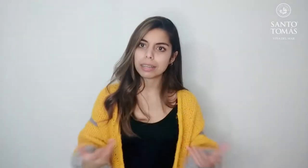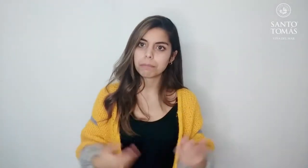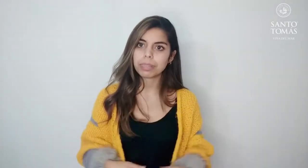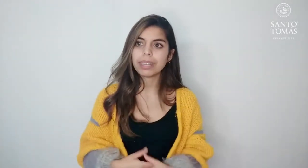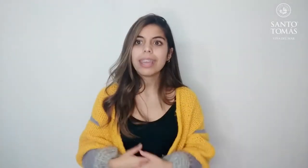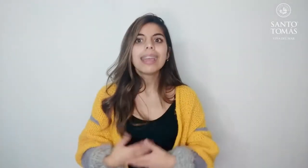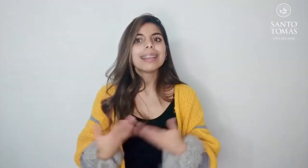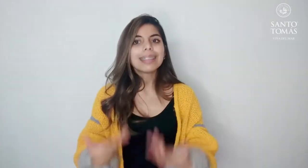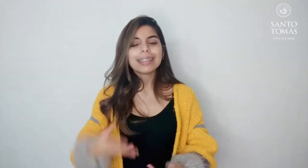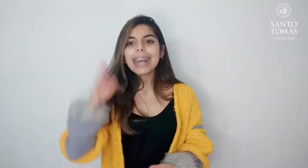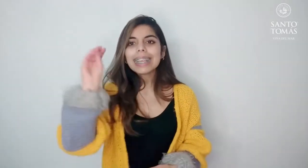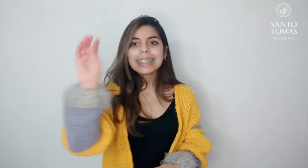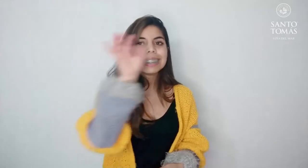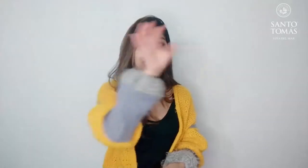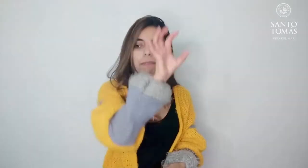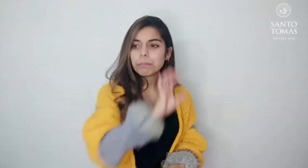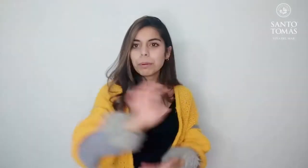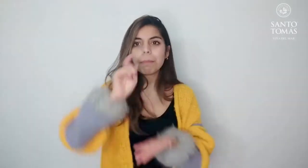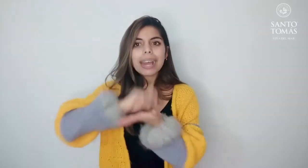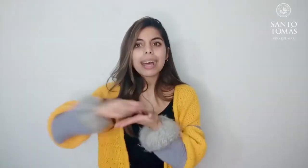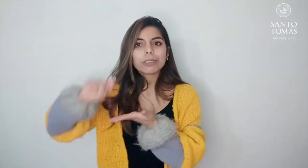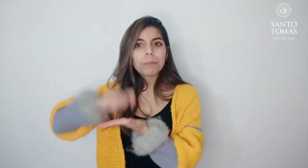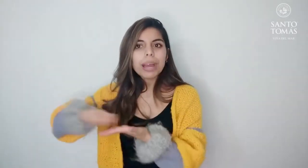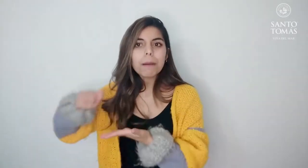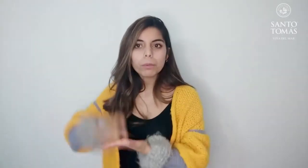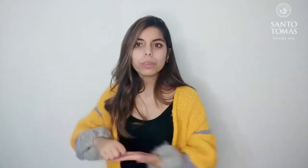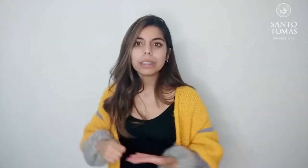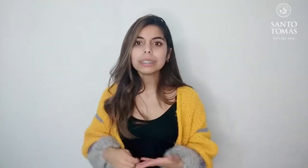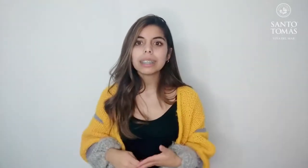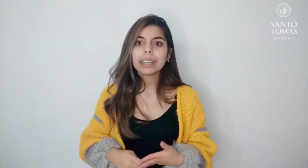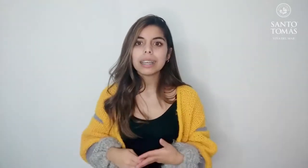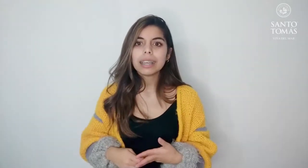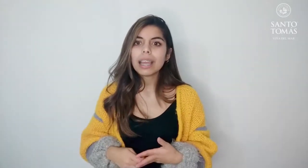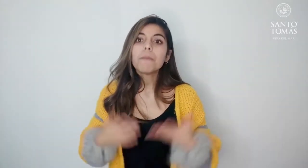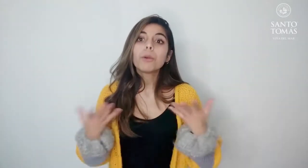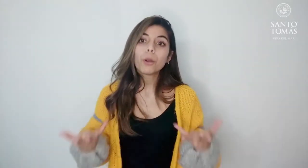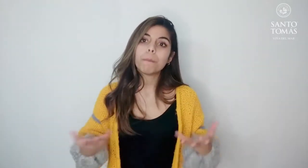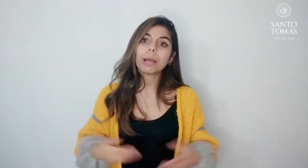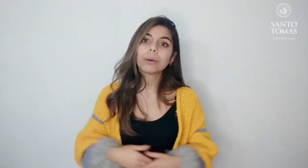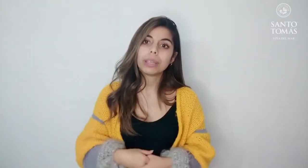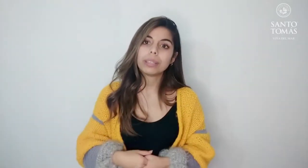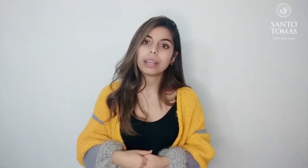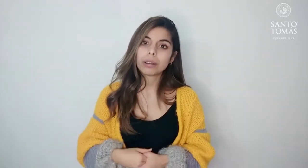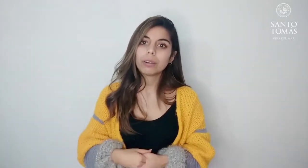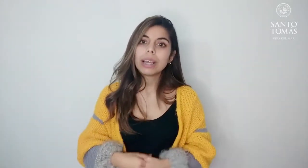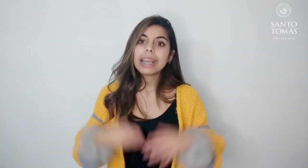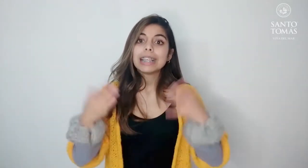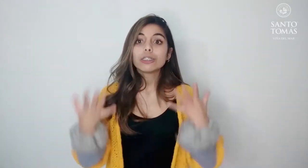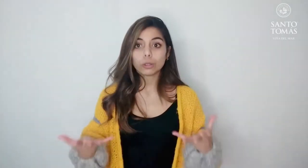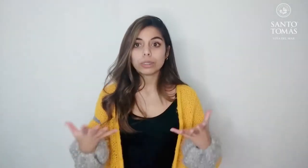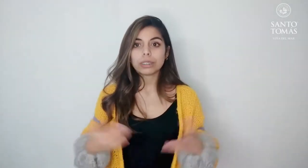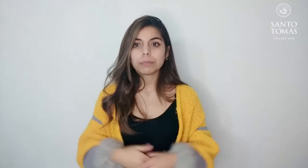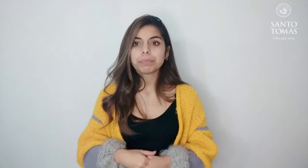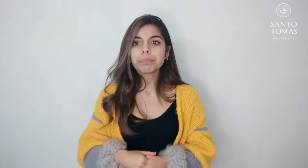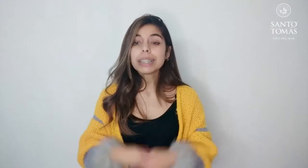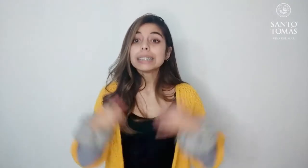intérprete. Entenderán que tiempo para tomar apuntes es muy complejo de tenerlo. Entonces, si